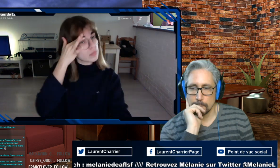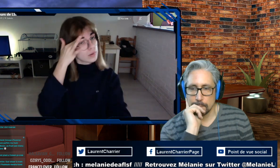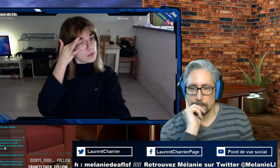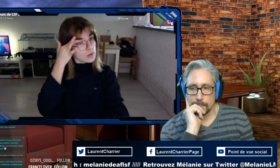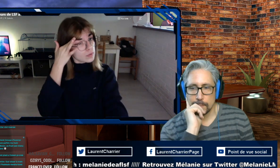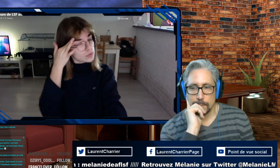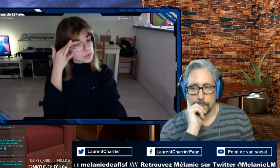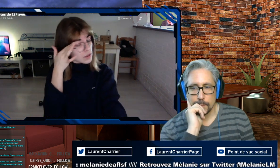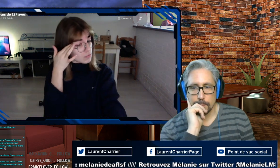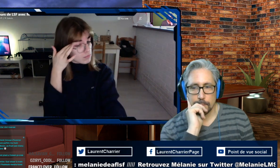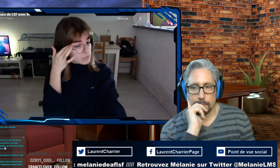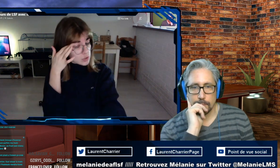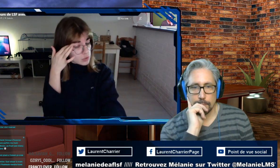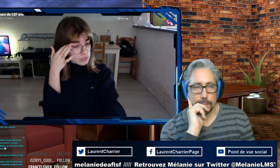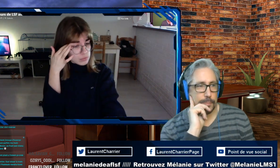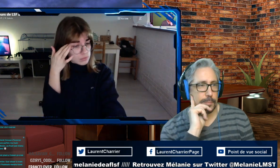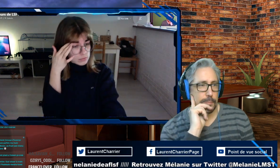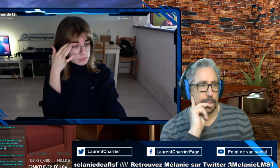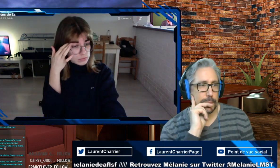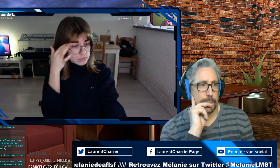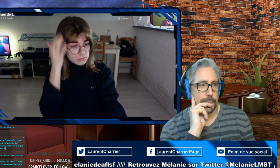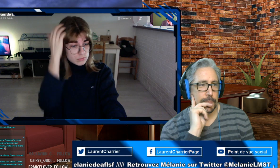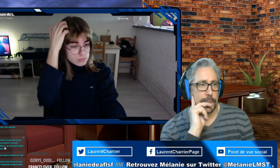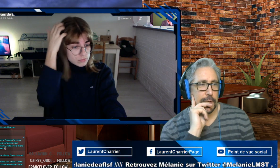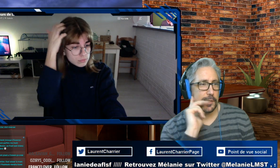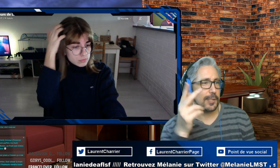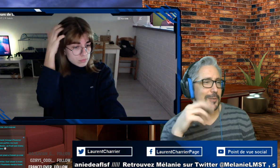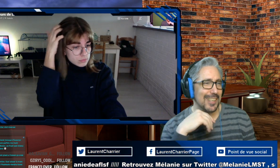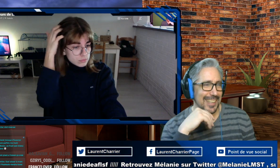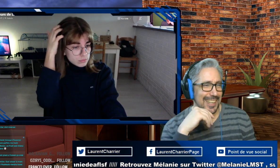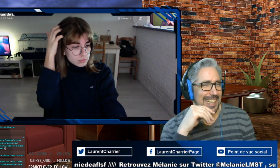là, aussi.